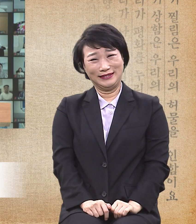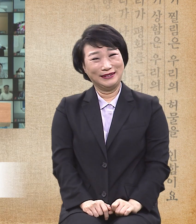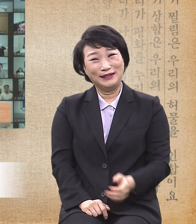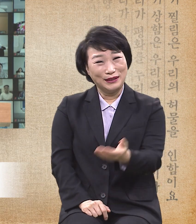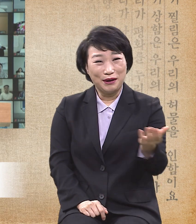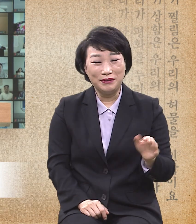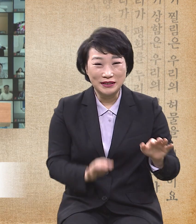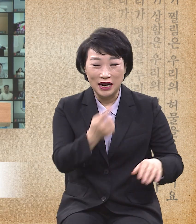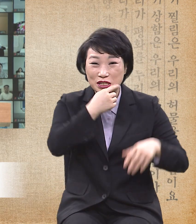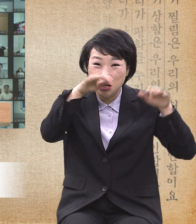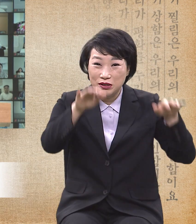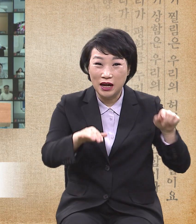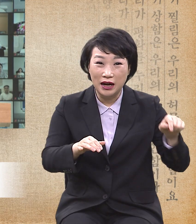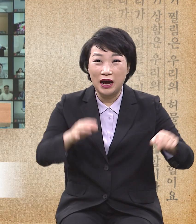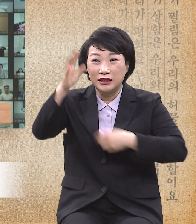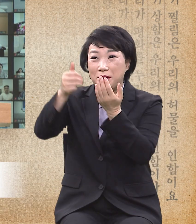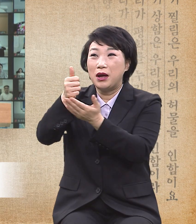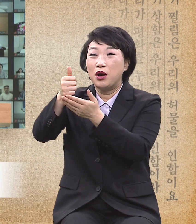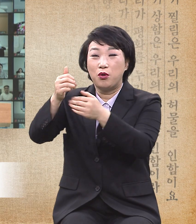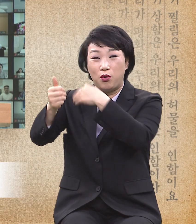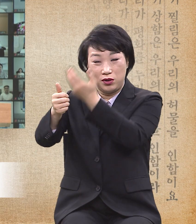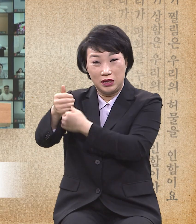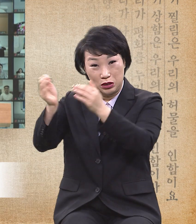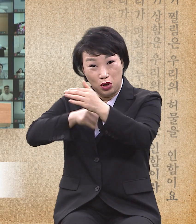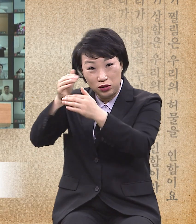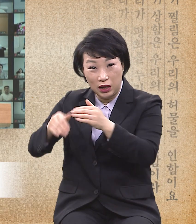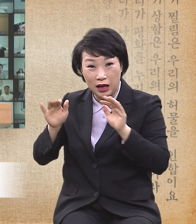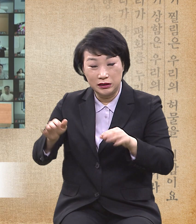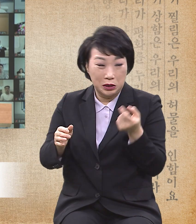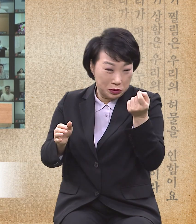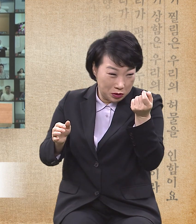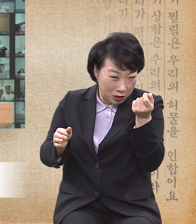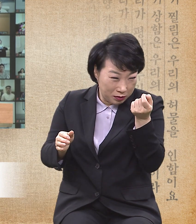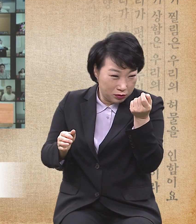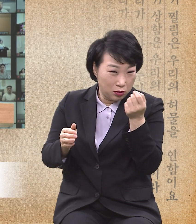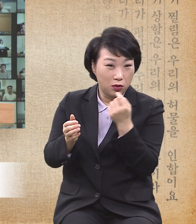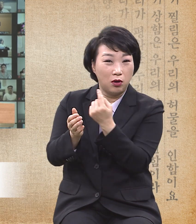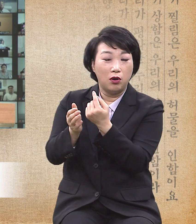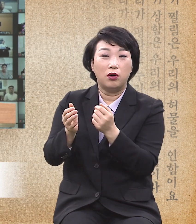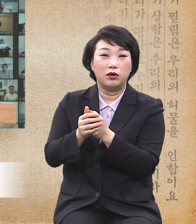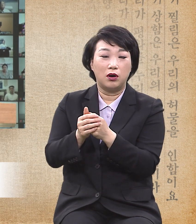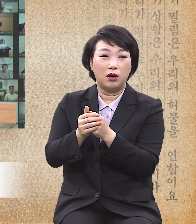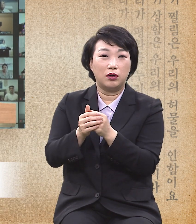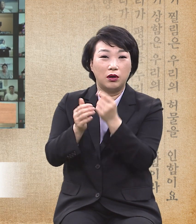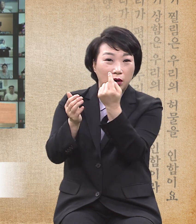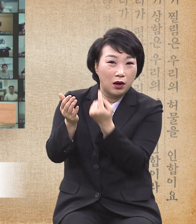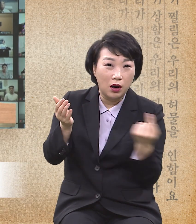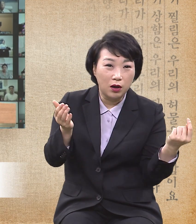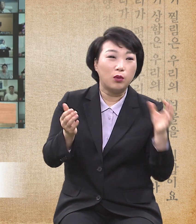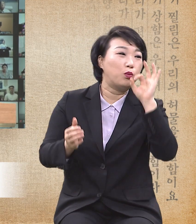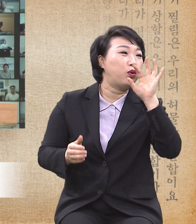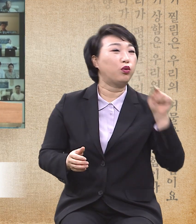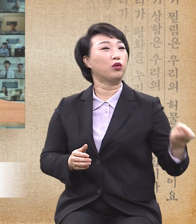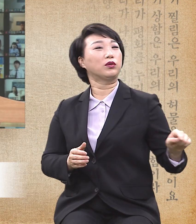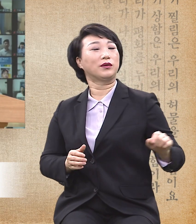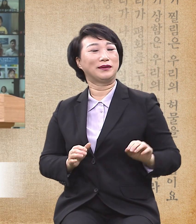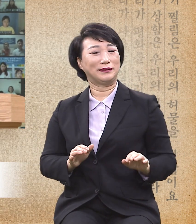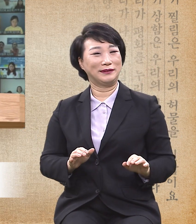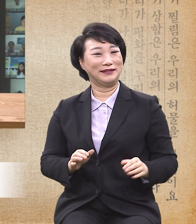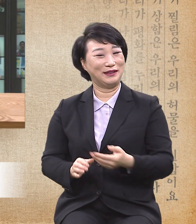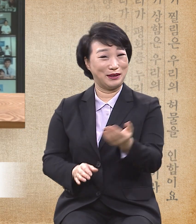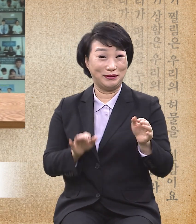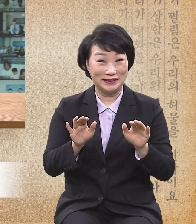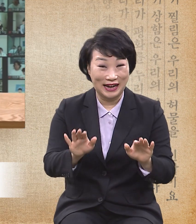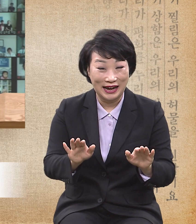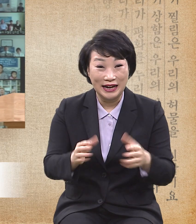천사가 하나님의 절대 권세 앞에 한치도 벗어날 수 없는, 한치도. 우리가 얼른